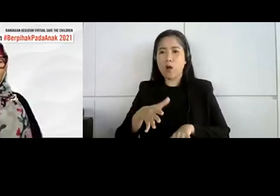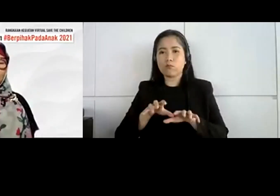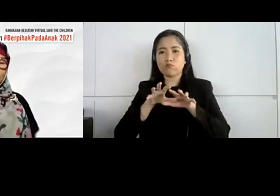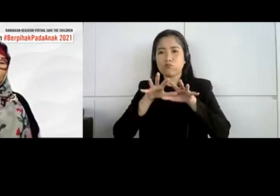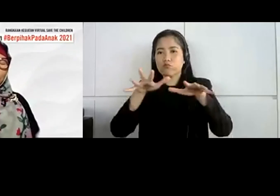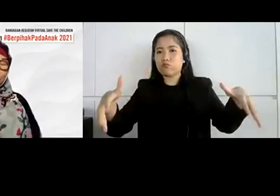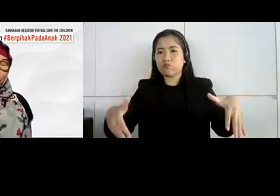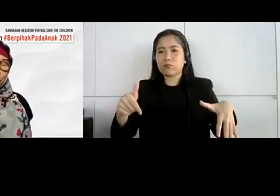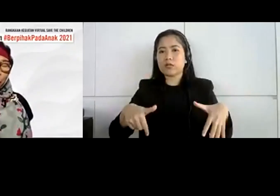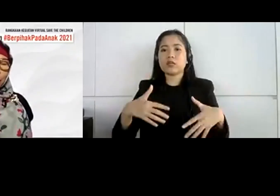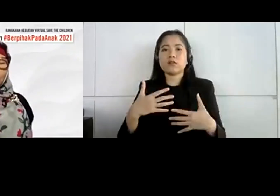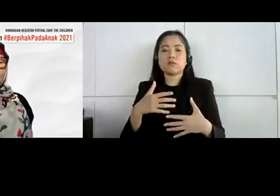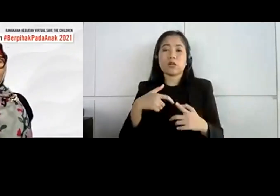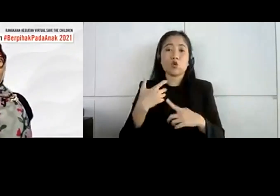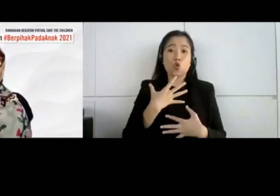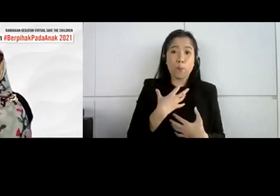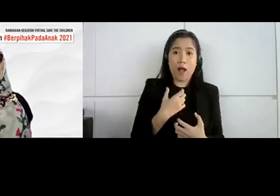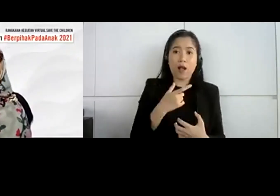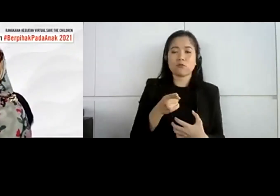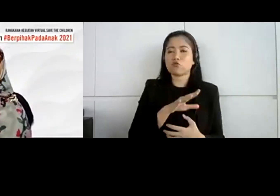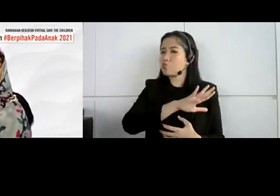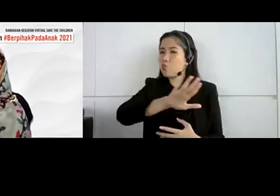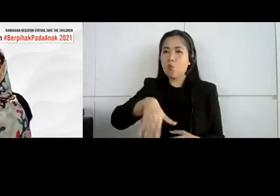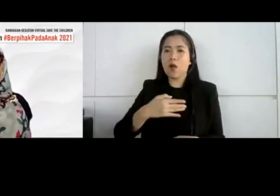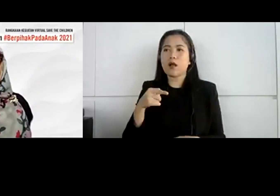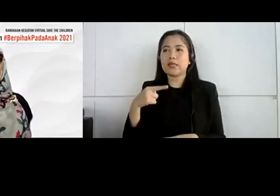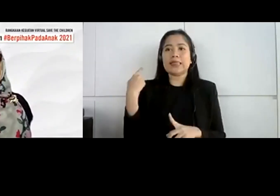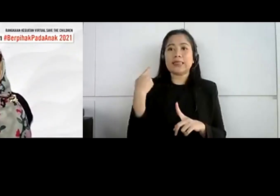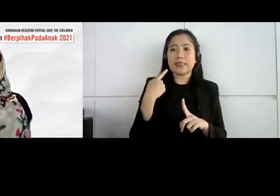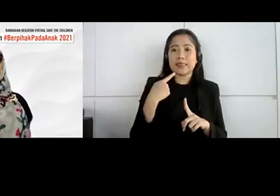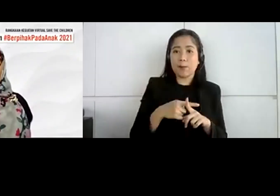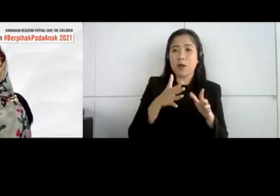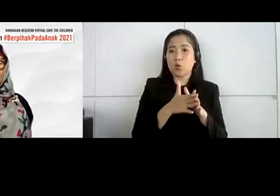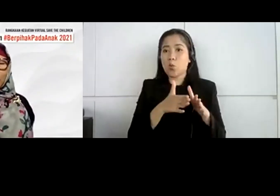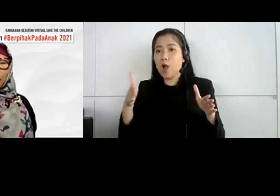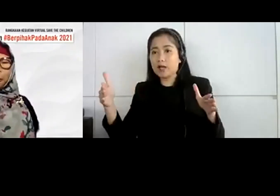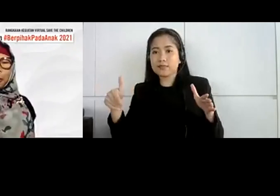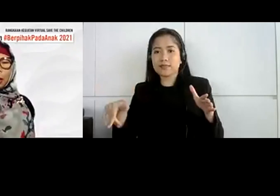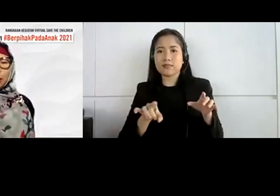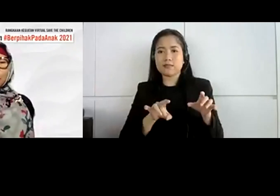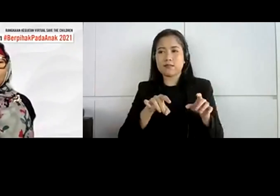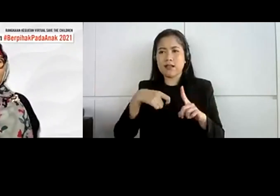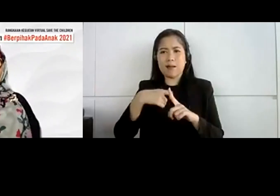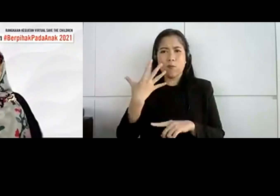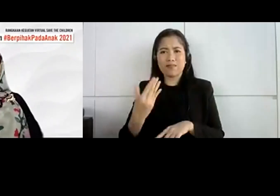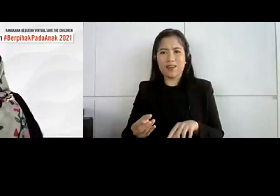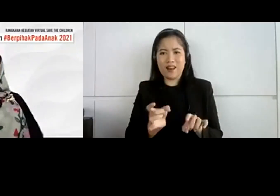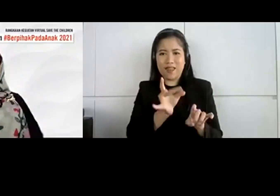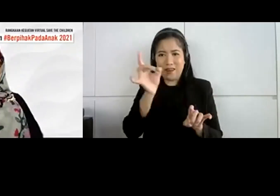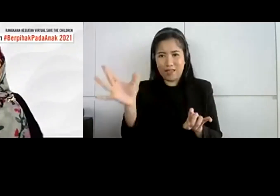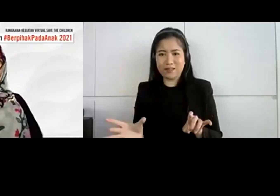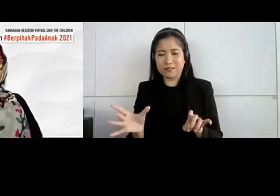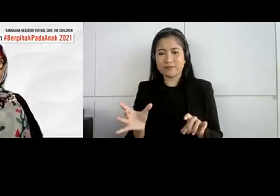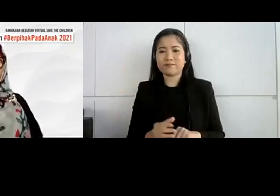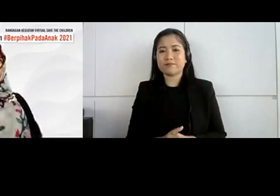ada di Kabupaten Kupang, dan dapat diperluas ke kabupaten lainnya. Saya mohon